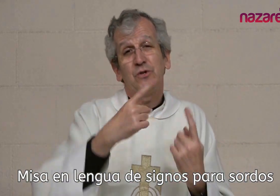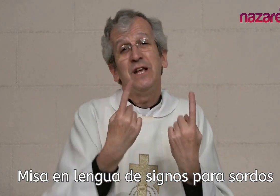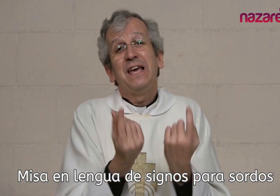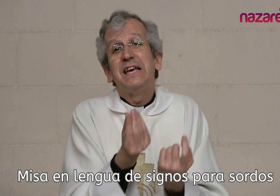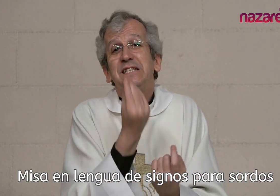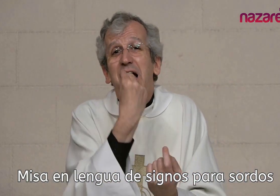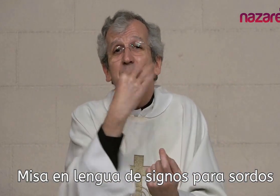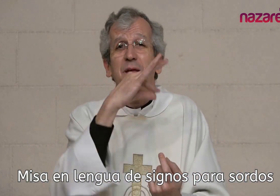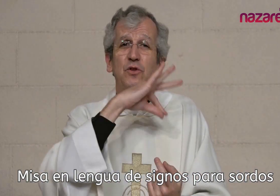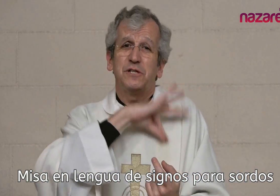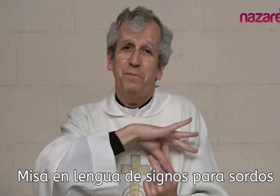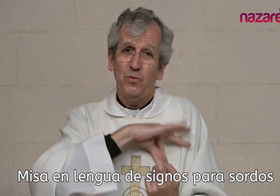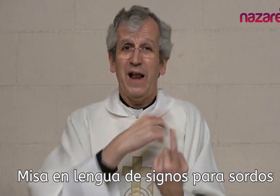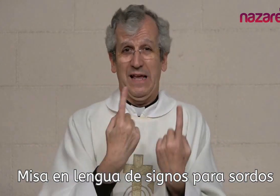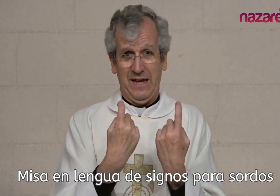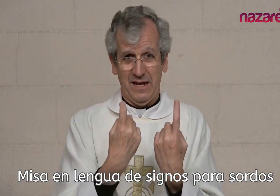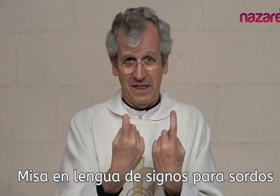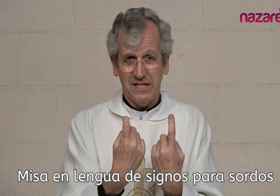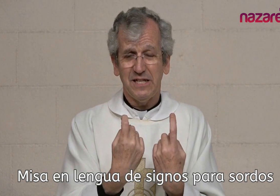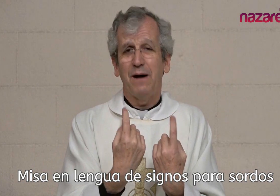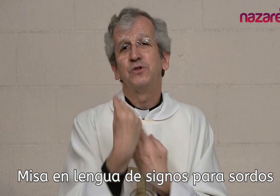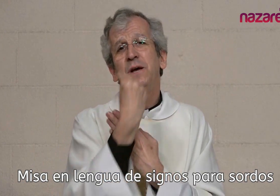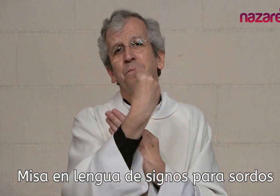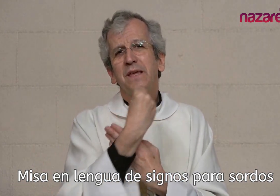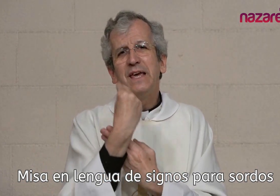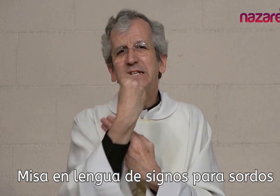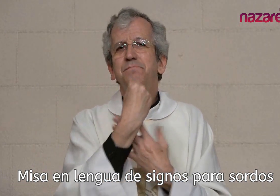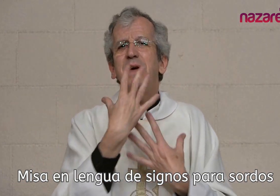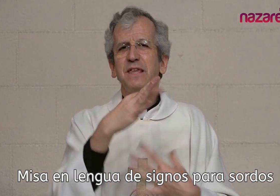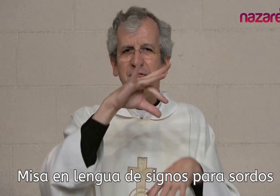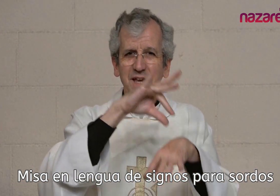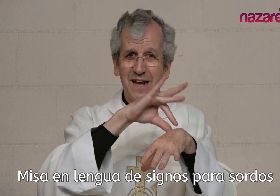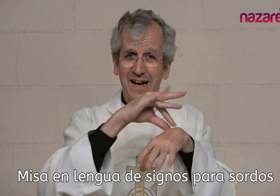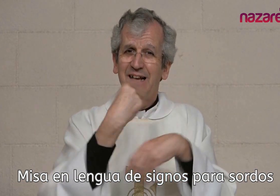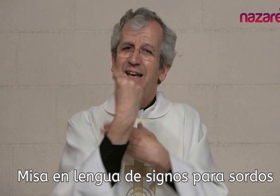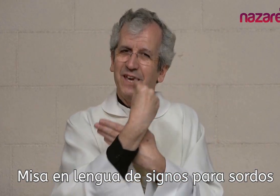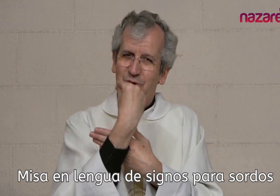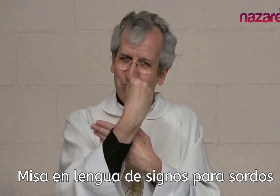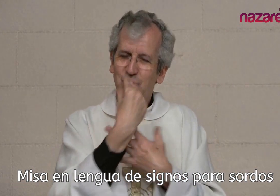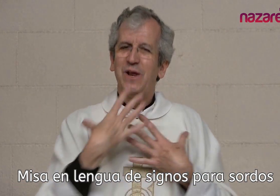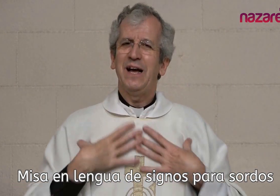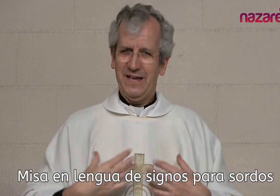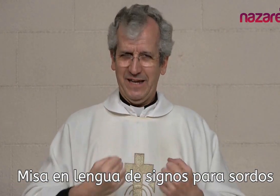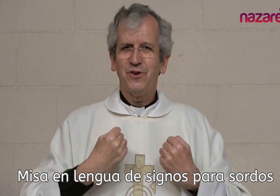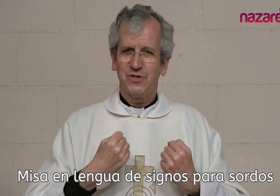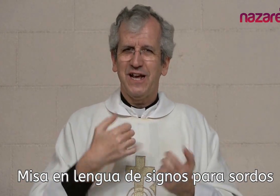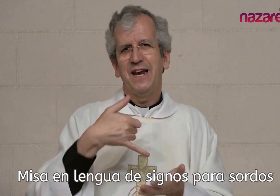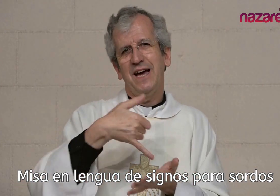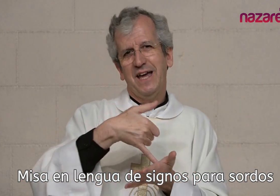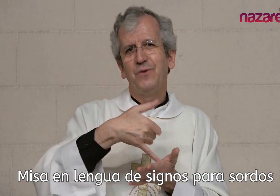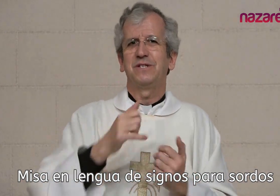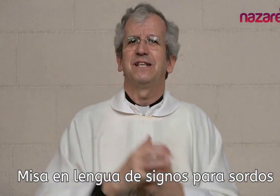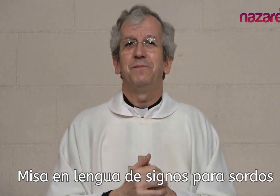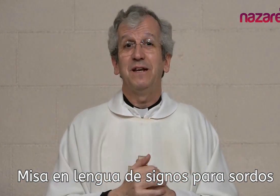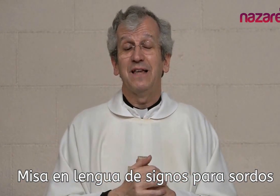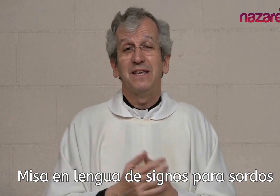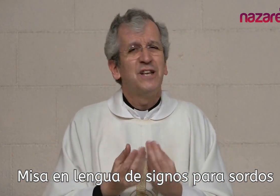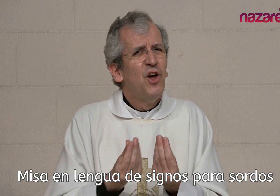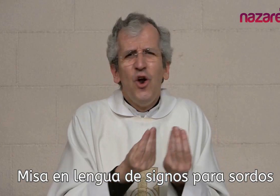nosotros, que es alimento espiritual que necesitamos, que es medicina que nos cura, que nos sana en nuestras debilidades.